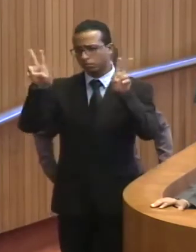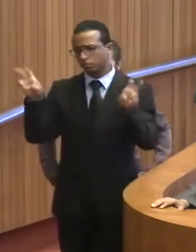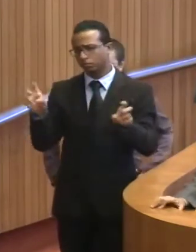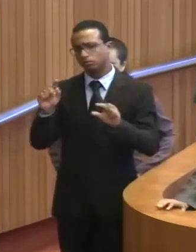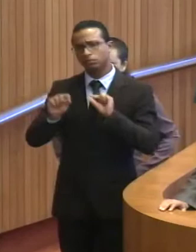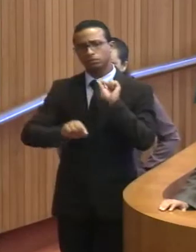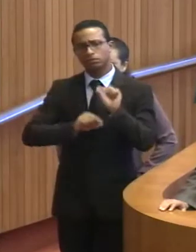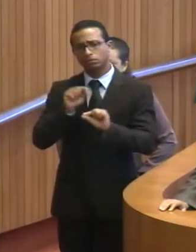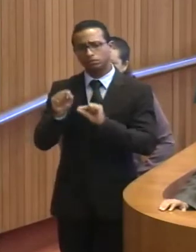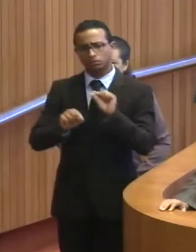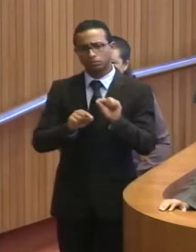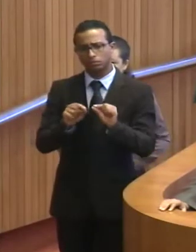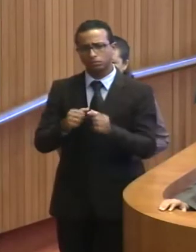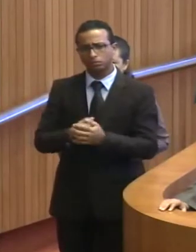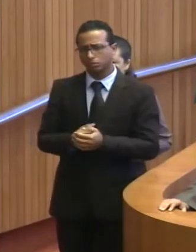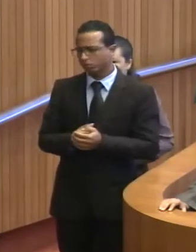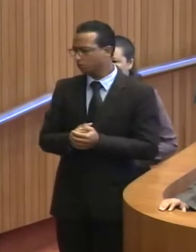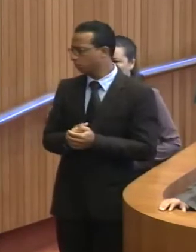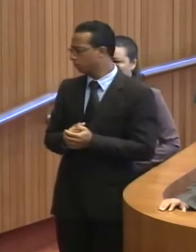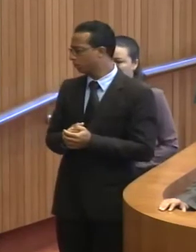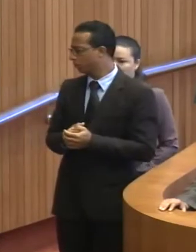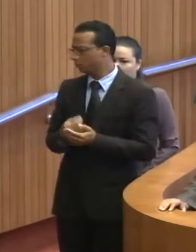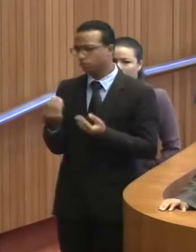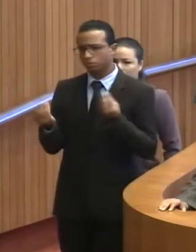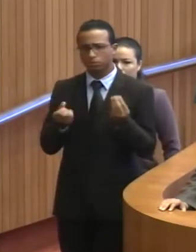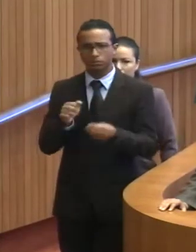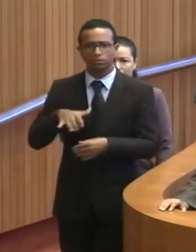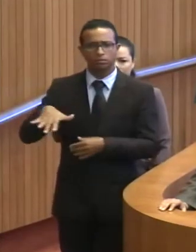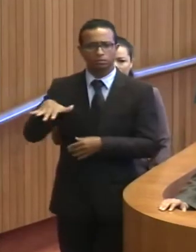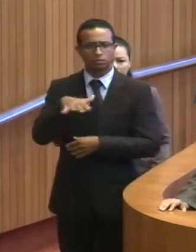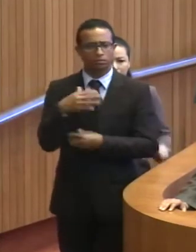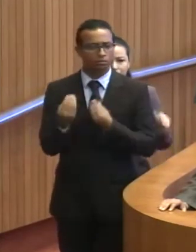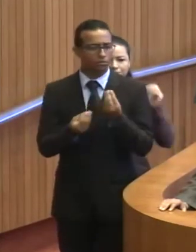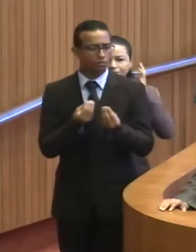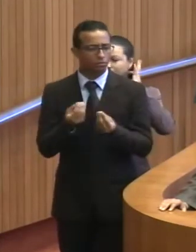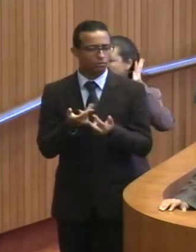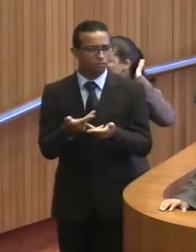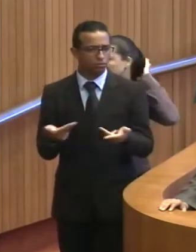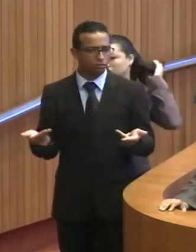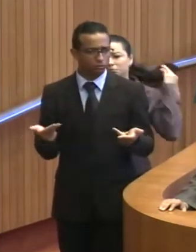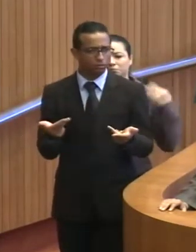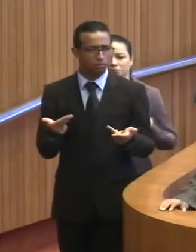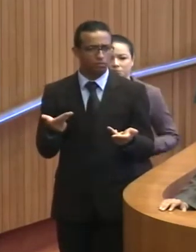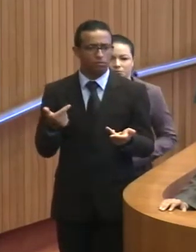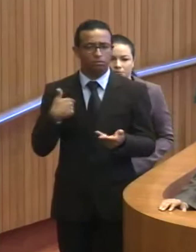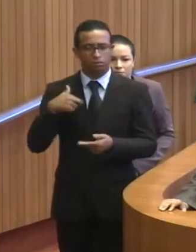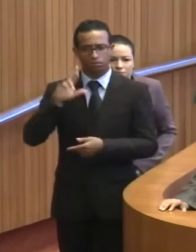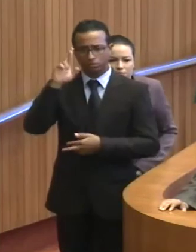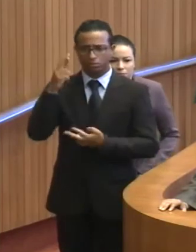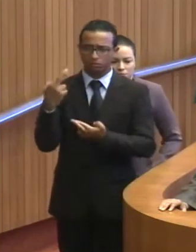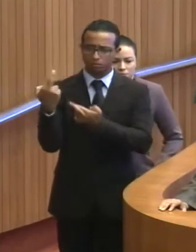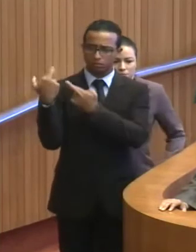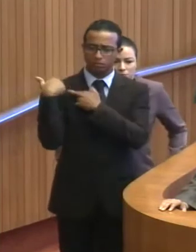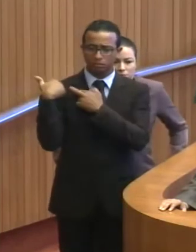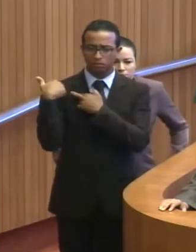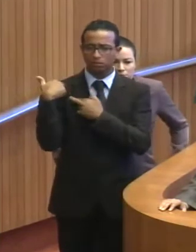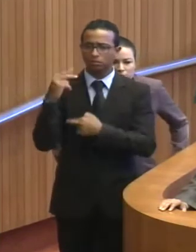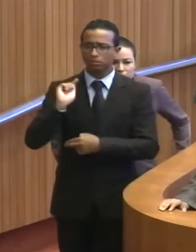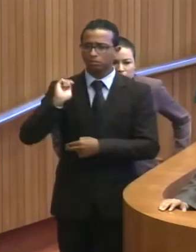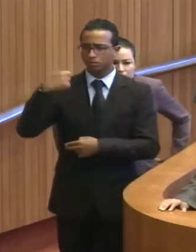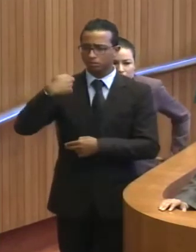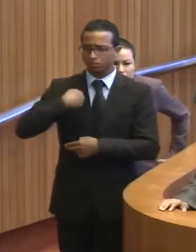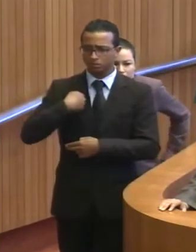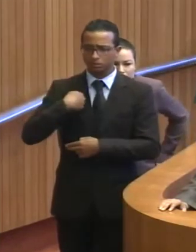de um processo referente à minha gestão na qualidade de gestor da Delegacia Regional